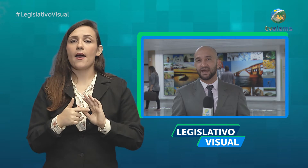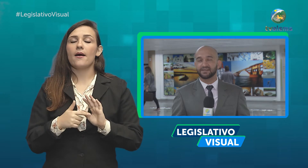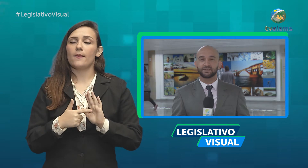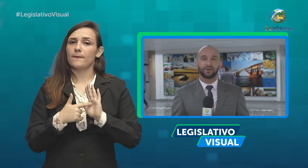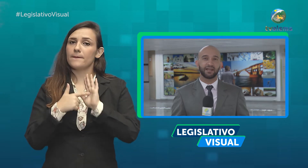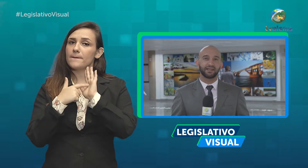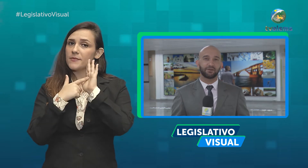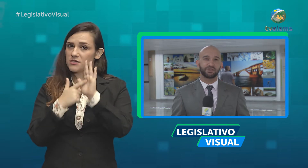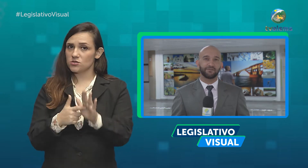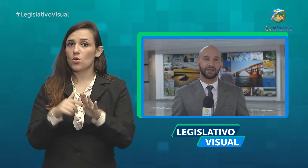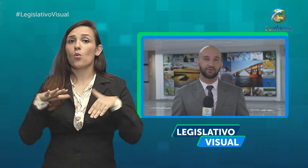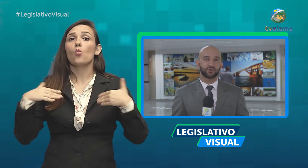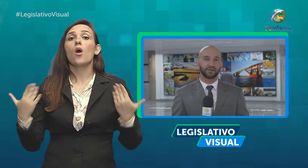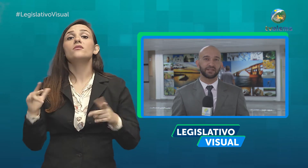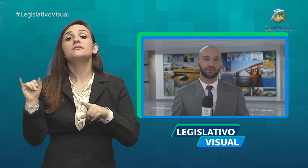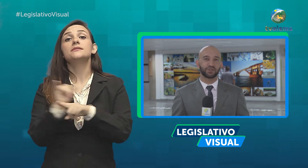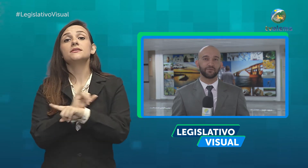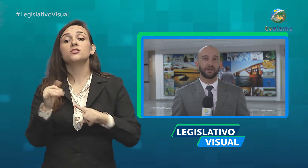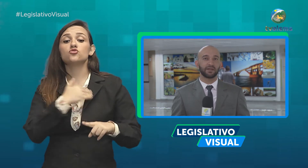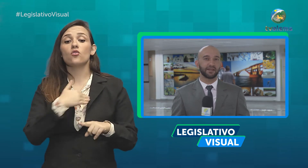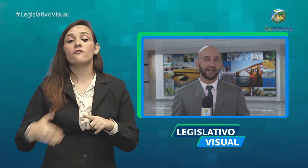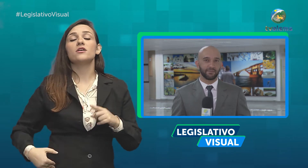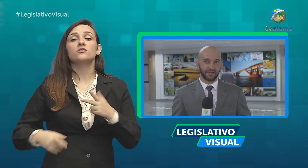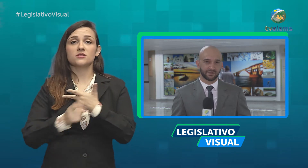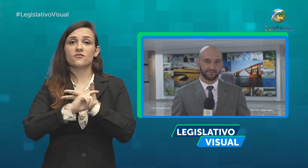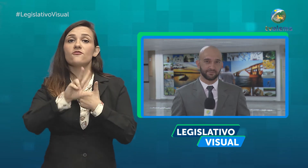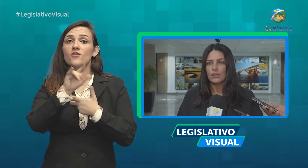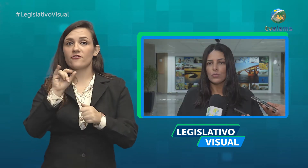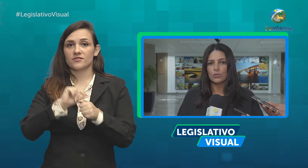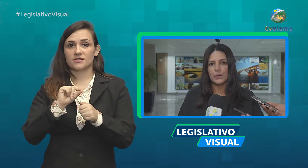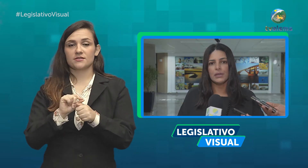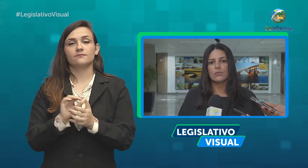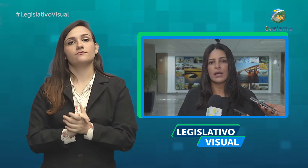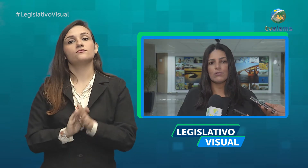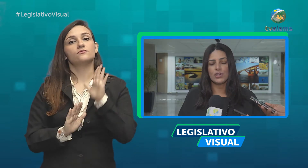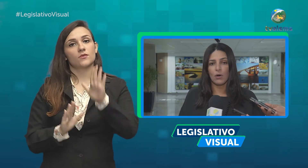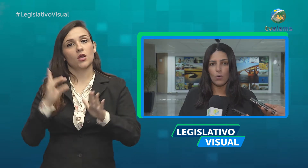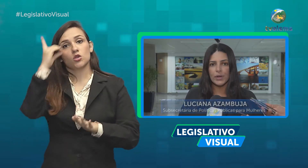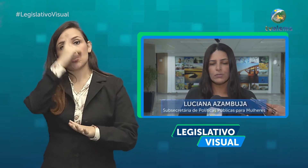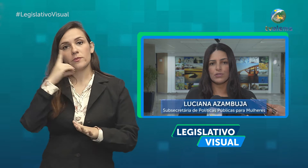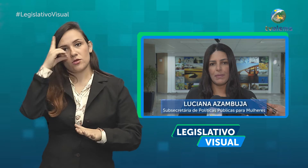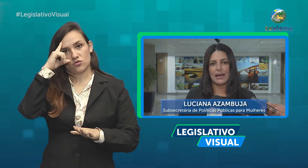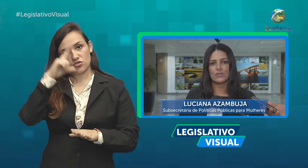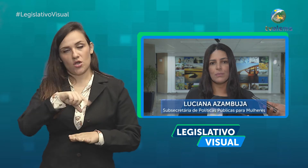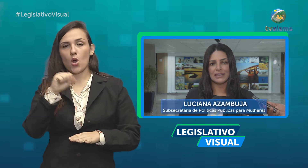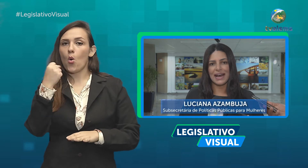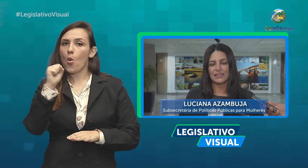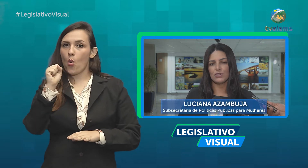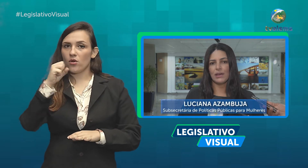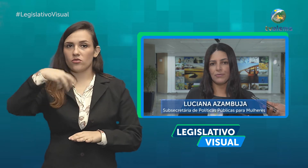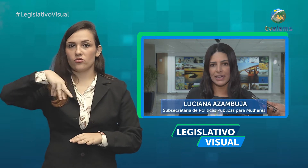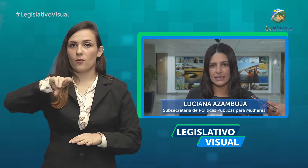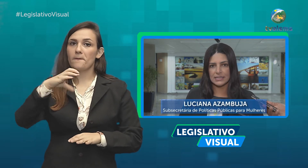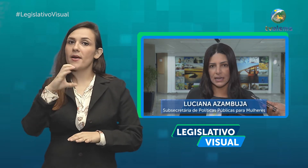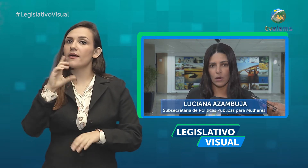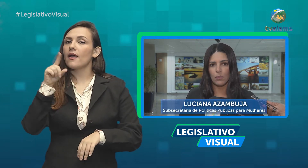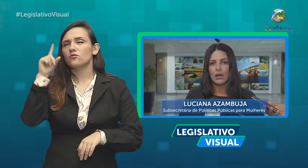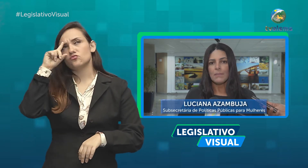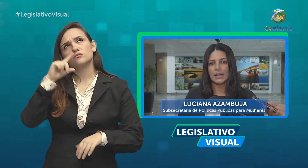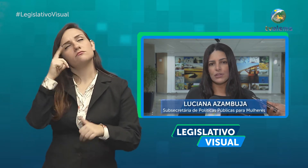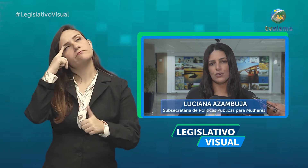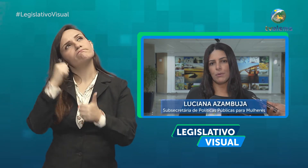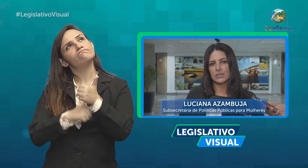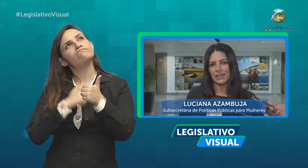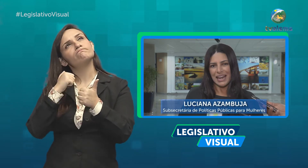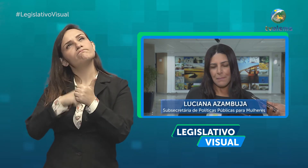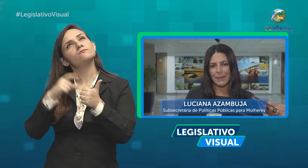os destaques que o calendário de eventos do Executivo terá em março. No domingo, que é o dia 8 de março, uma data de reflexão